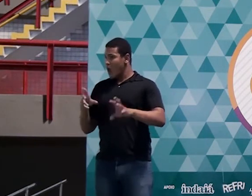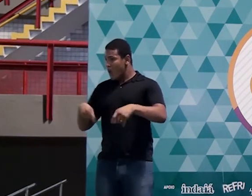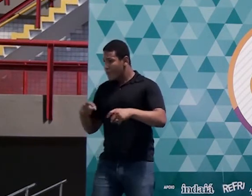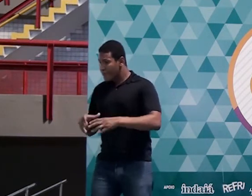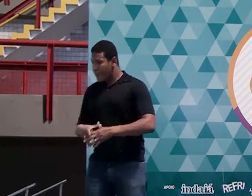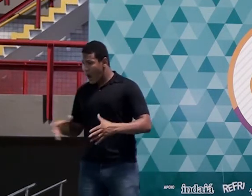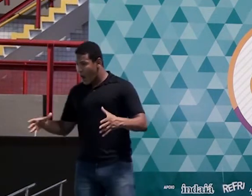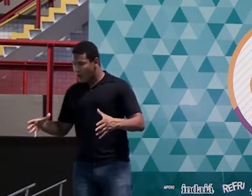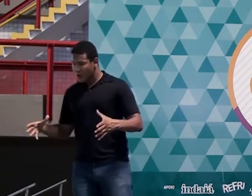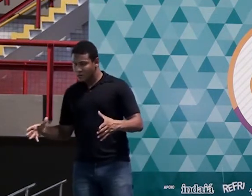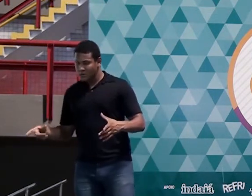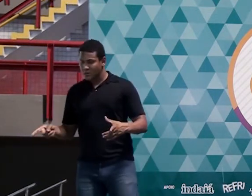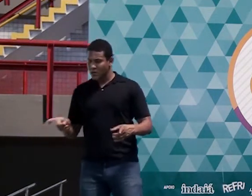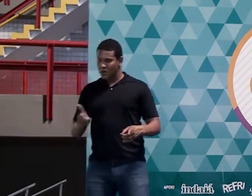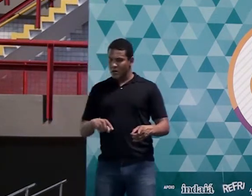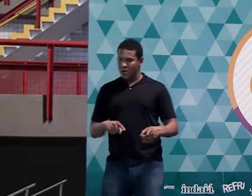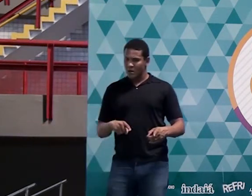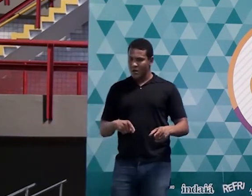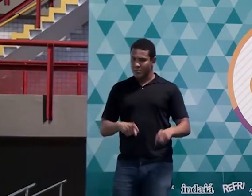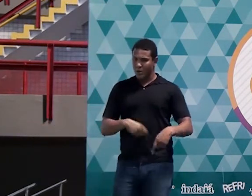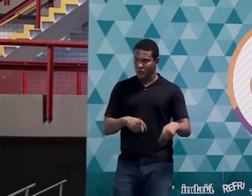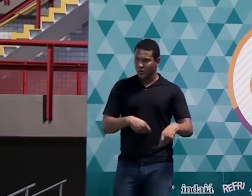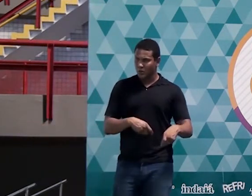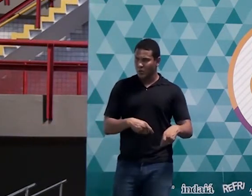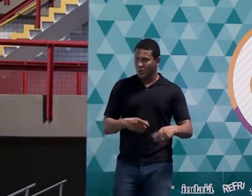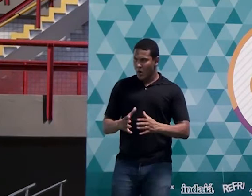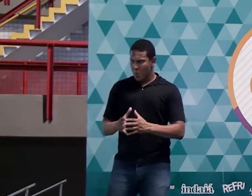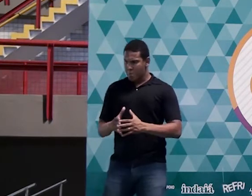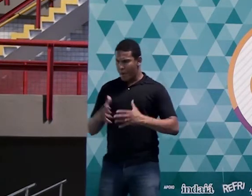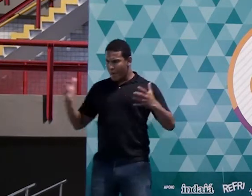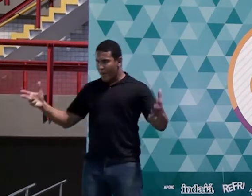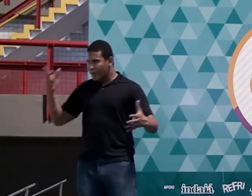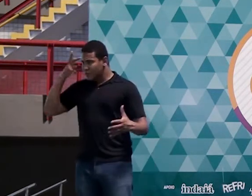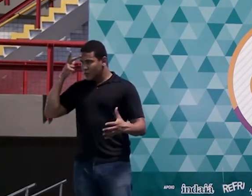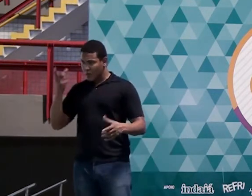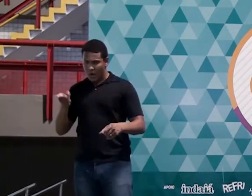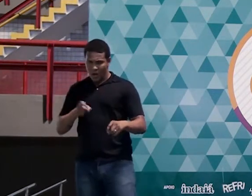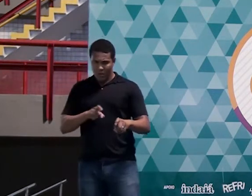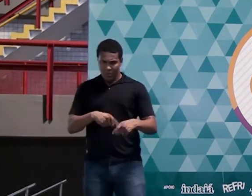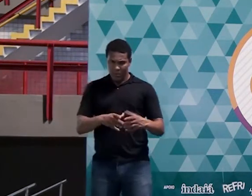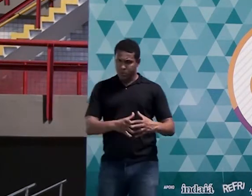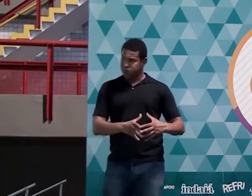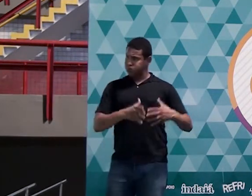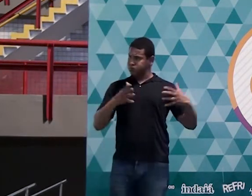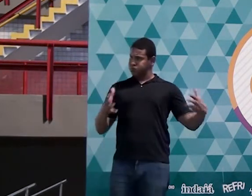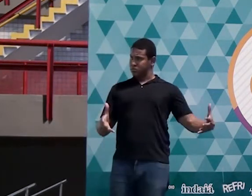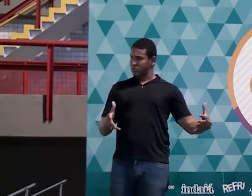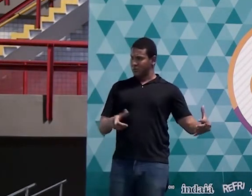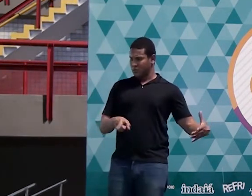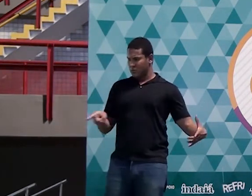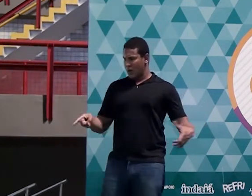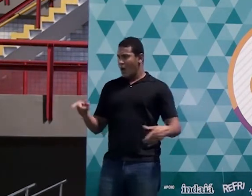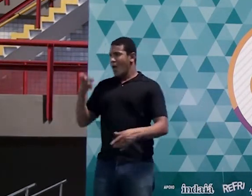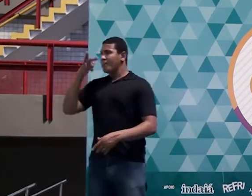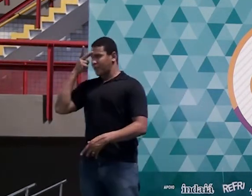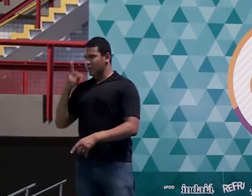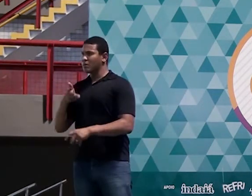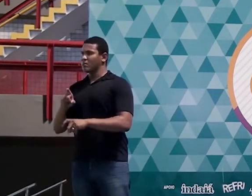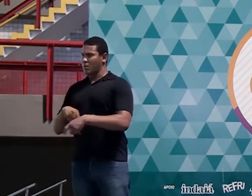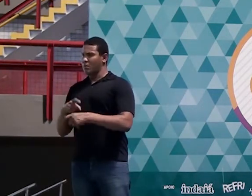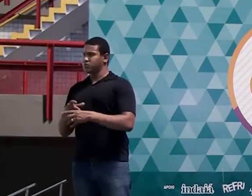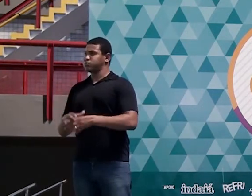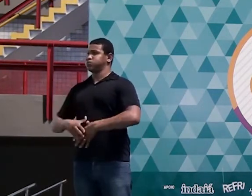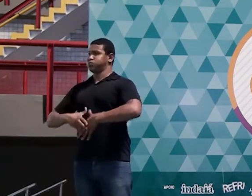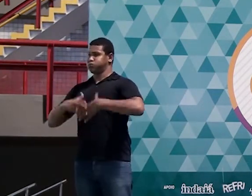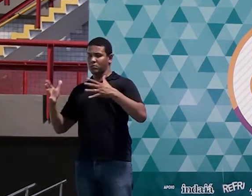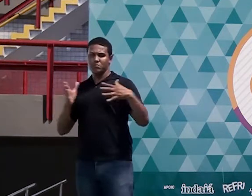Aí sempre ia, ó. Crescia a população, crescia a produção. Crescia a população, crescia